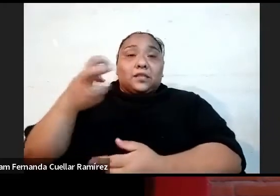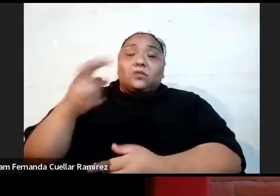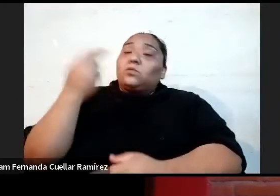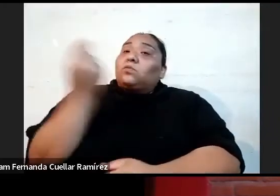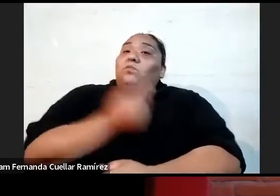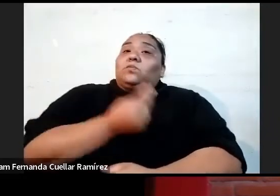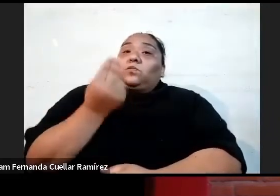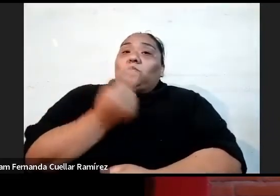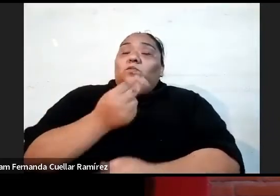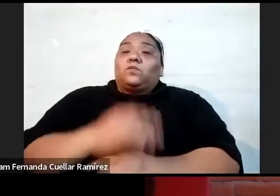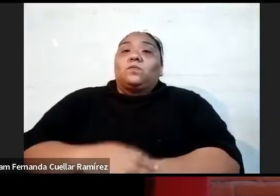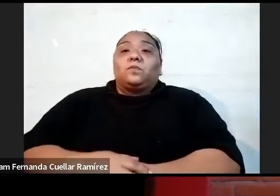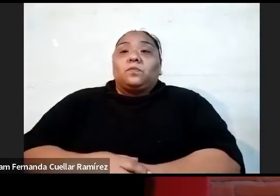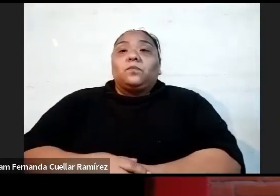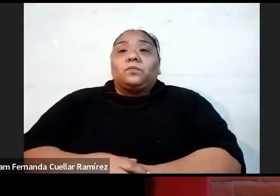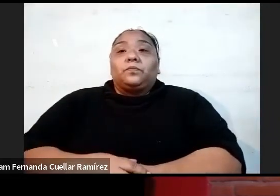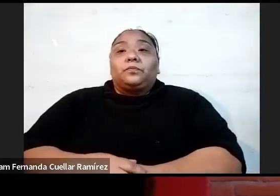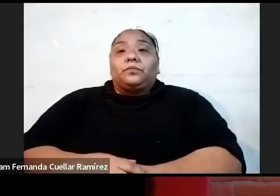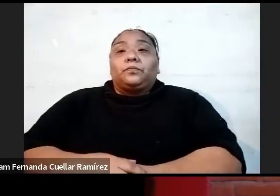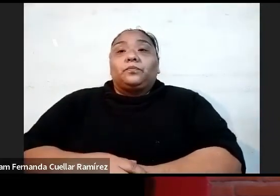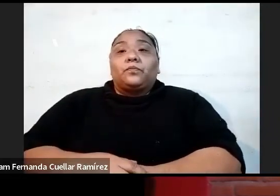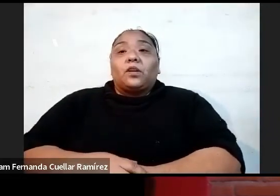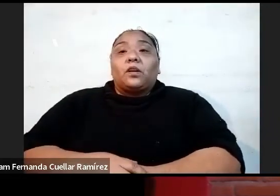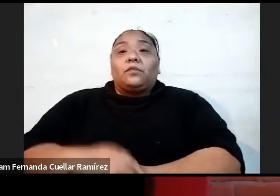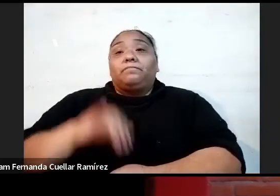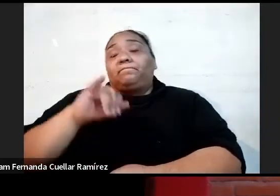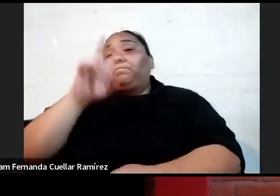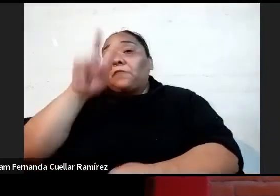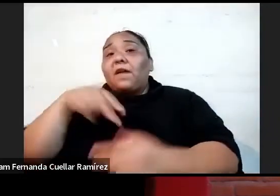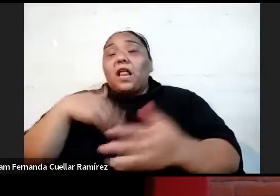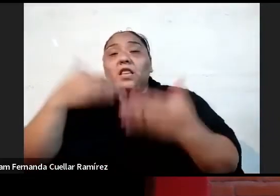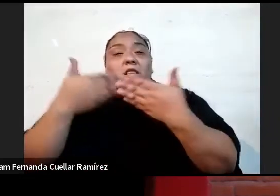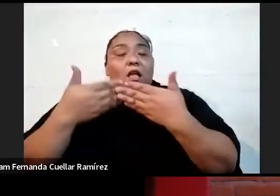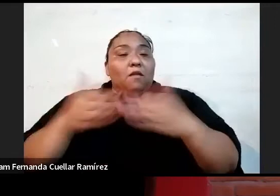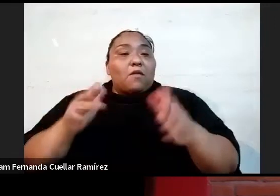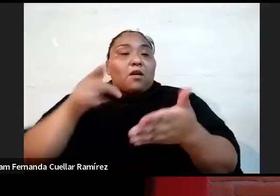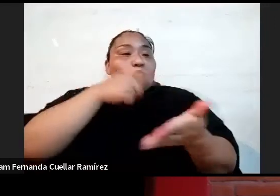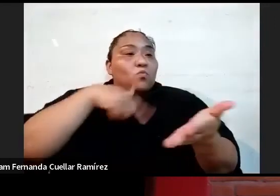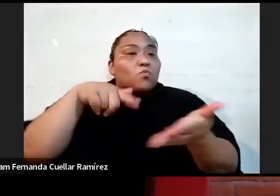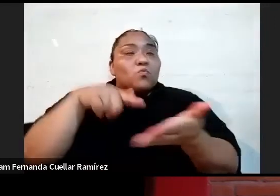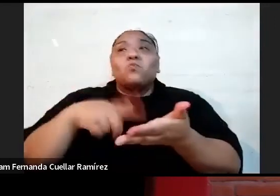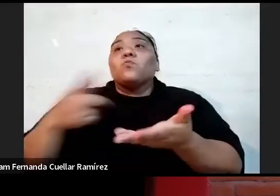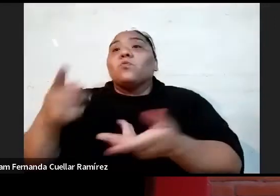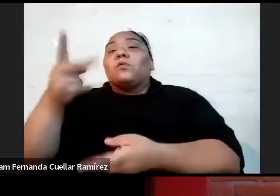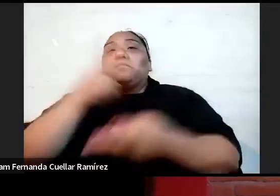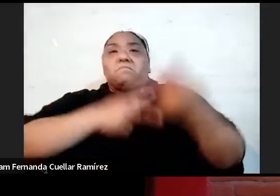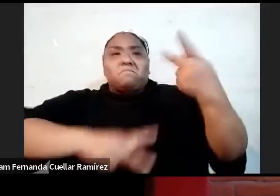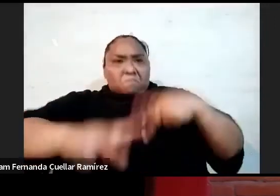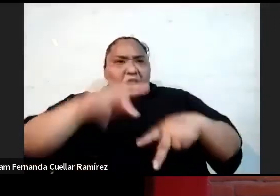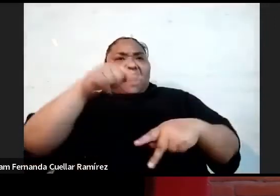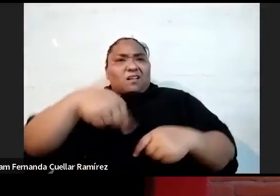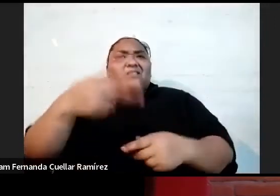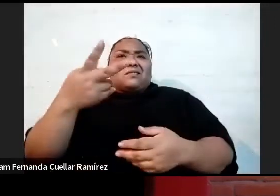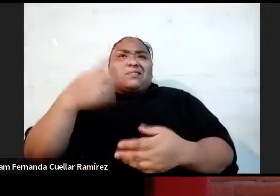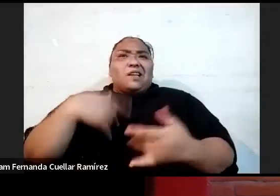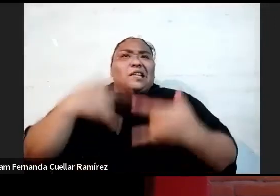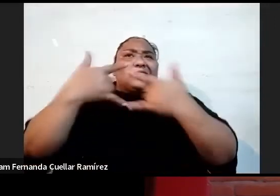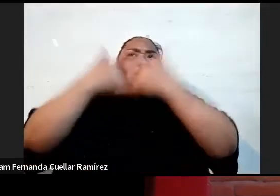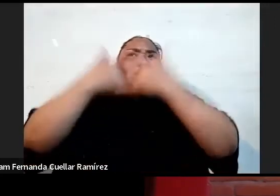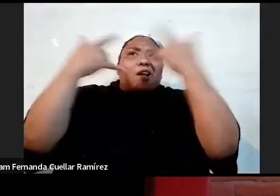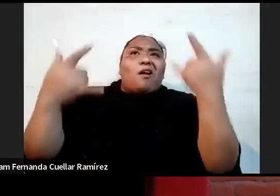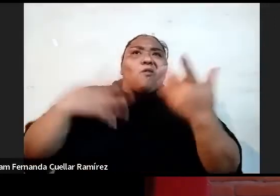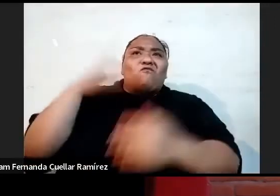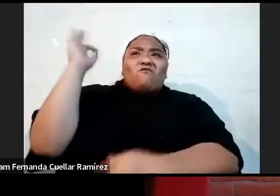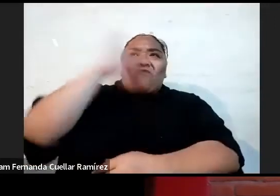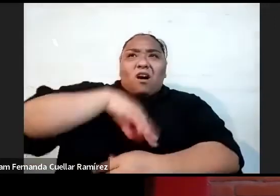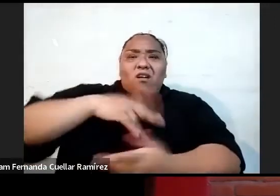todo, te debo abrir como estos espacios para que entre todos vayamos también quitando mitos, quitando ideas,